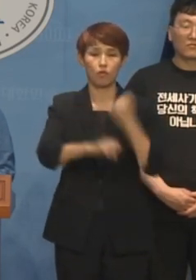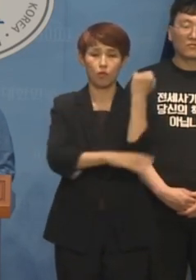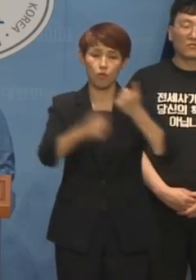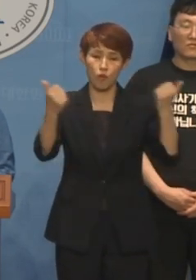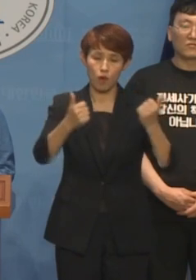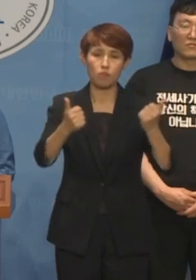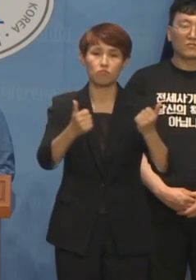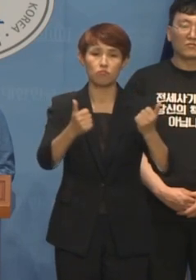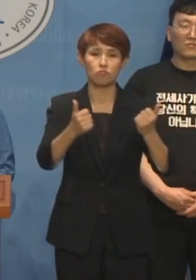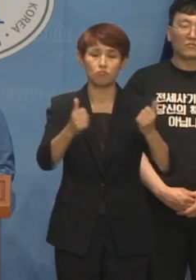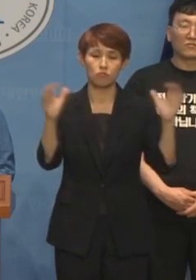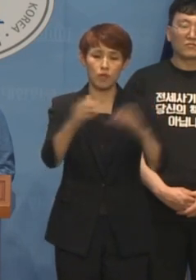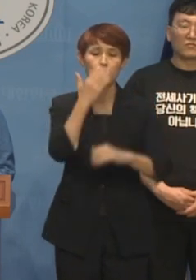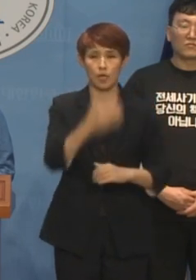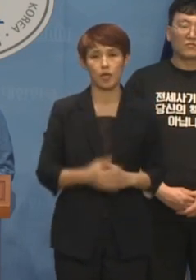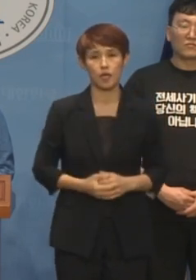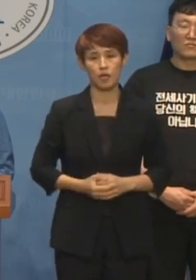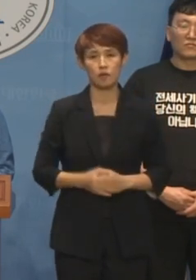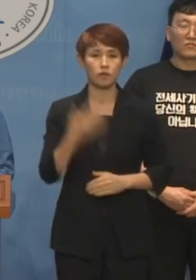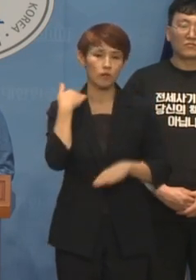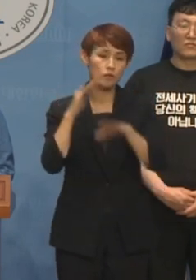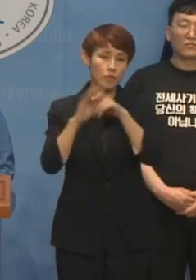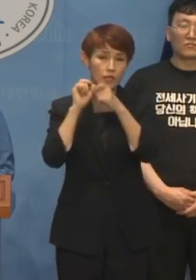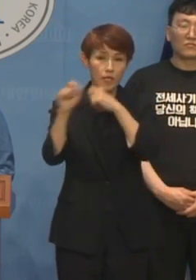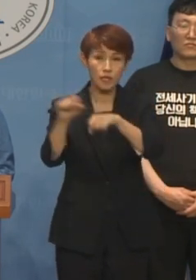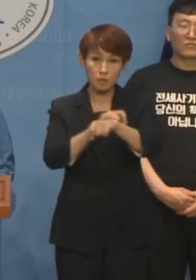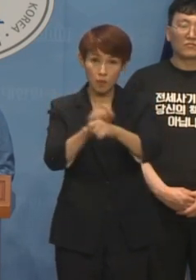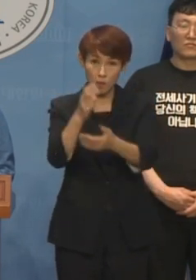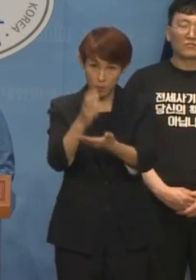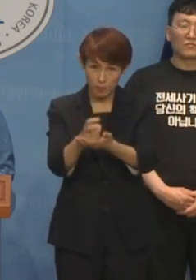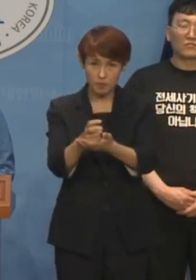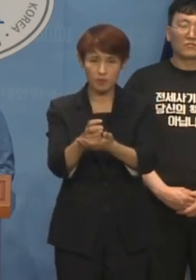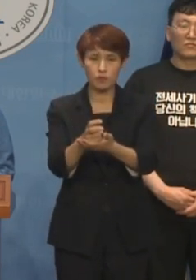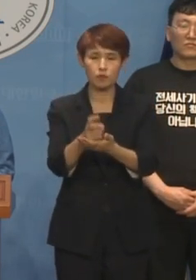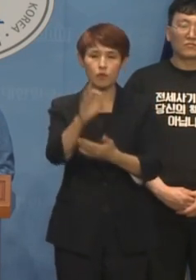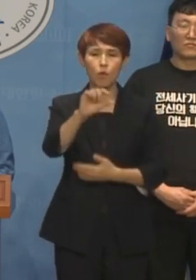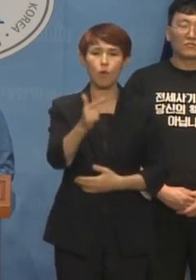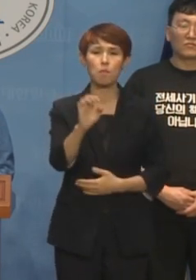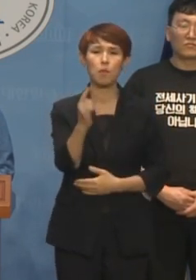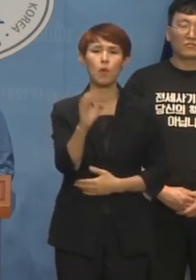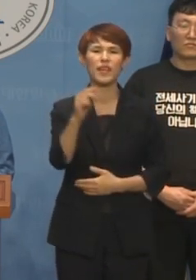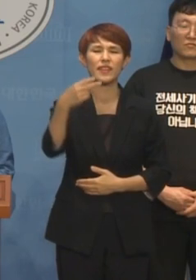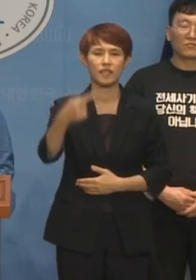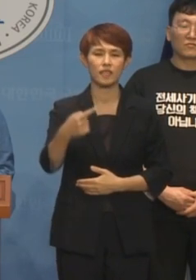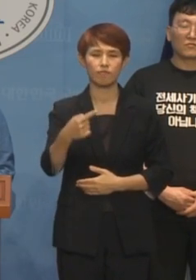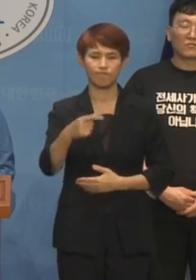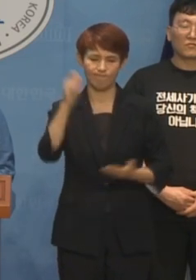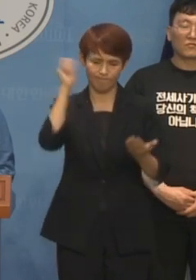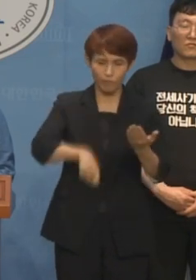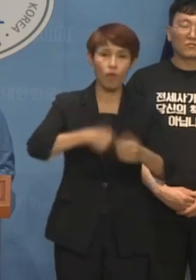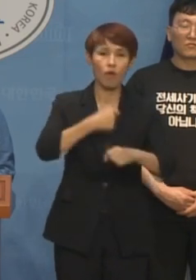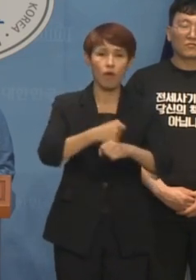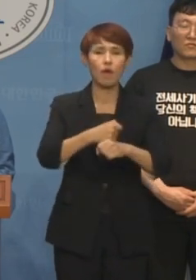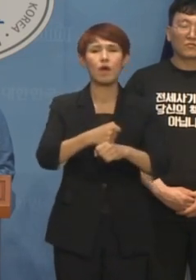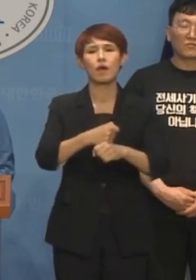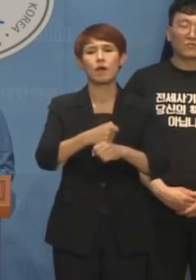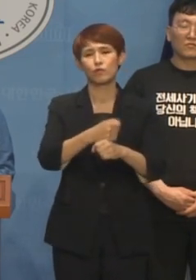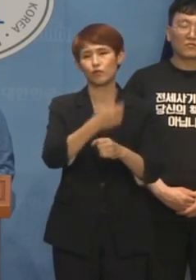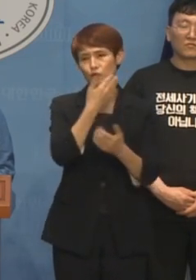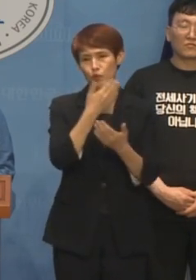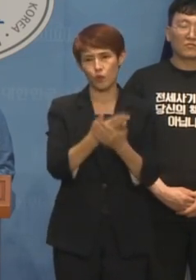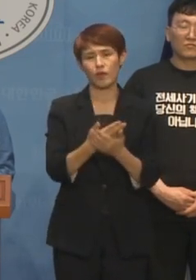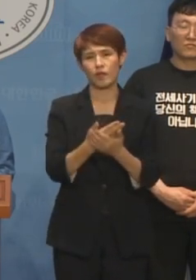저는 생각합니다. 그리고 전세사기 특별법은 그렇게 원포인트 처리를 위한 본회의를 열망한 그런